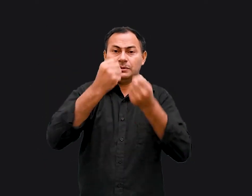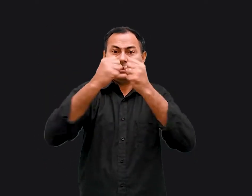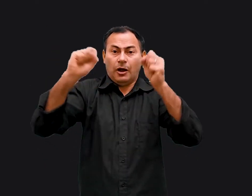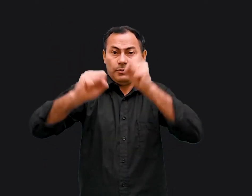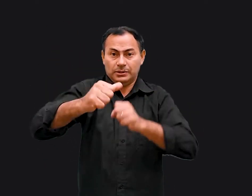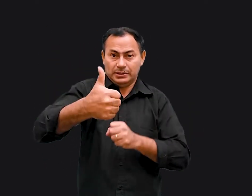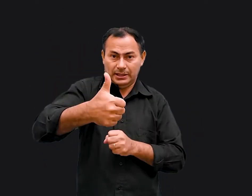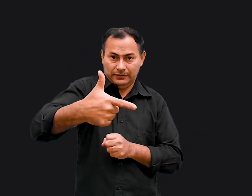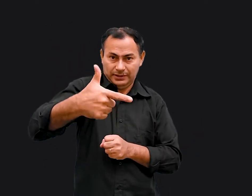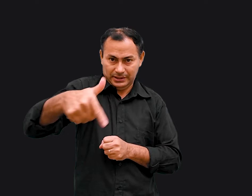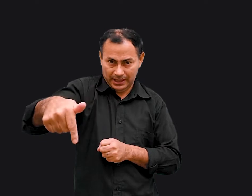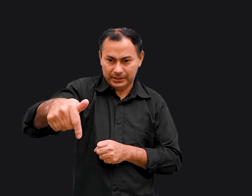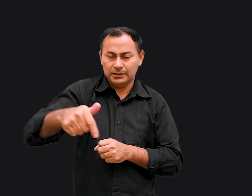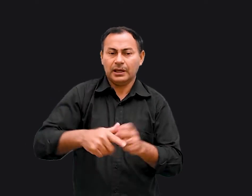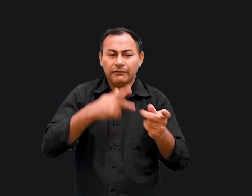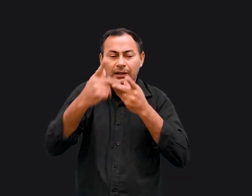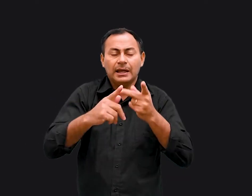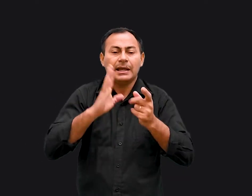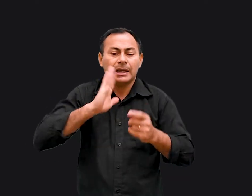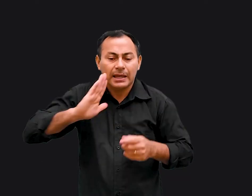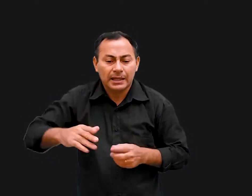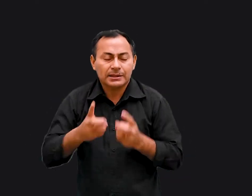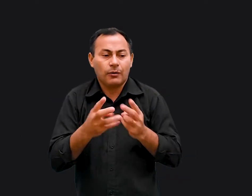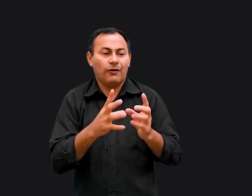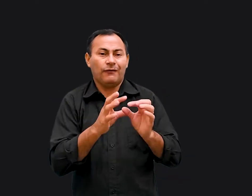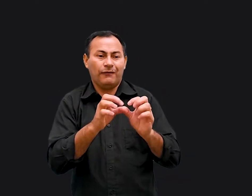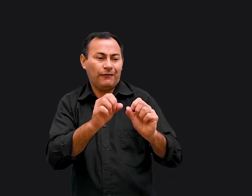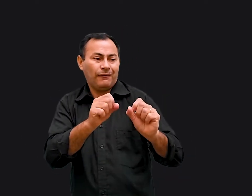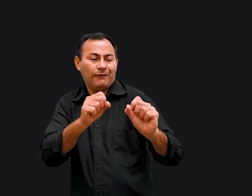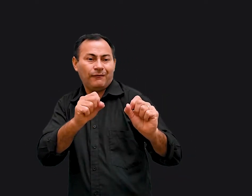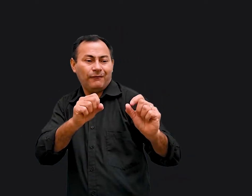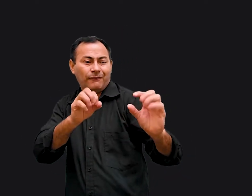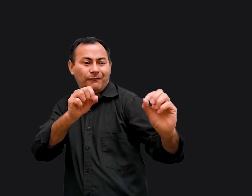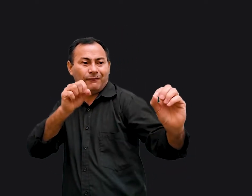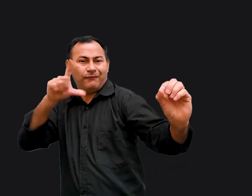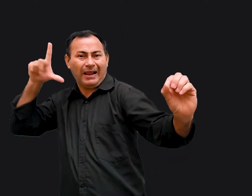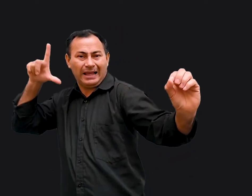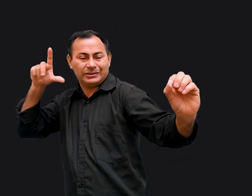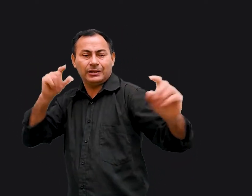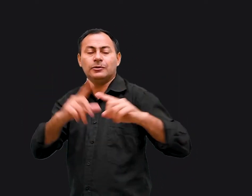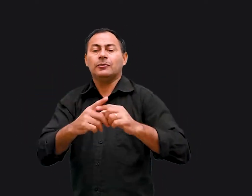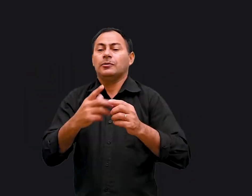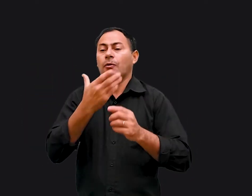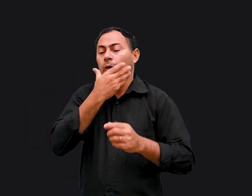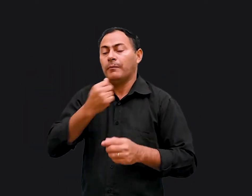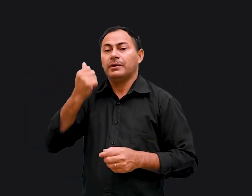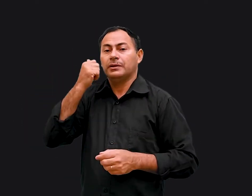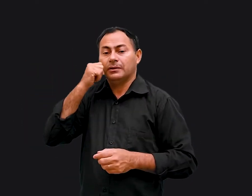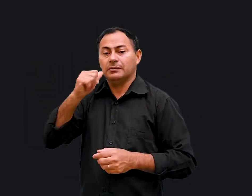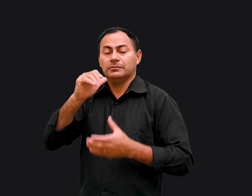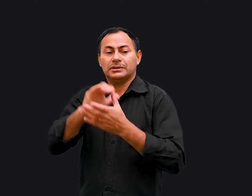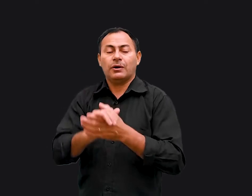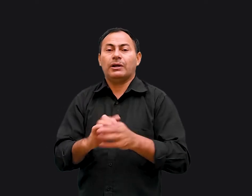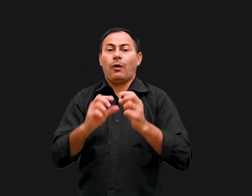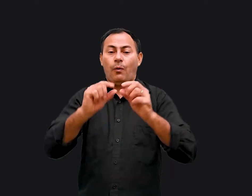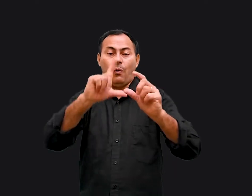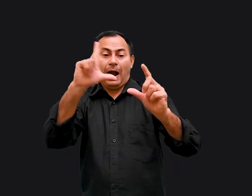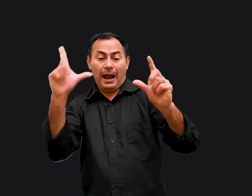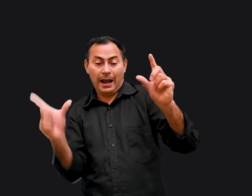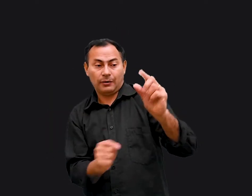que as crianças são como flechas e os pais, ou parceiros, são como os arcos. O impulso e a direção de que as